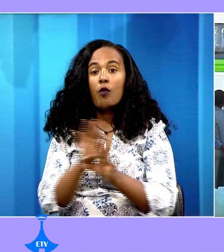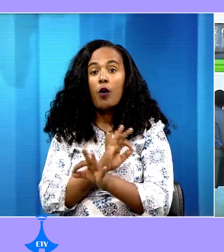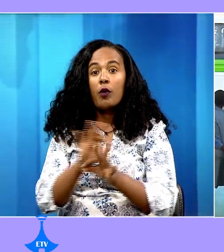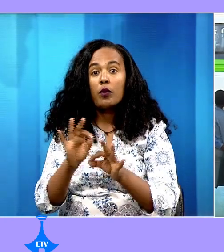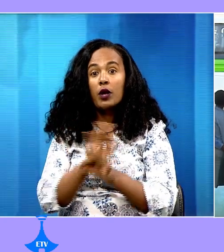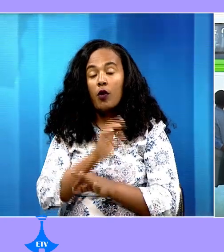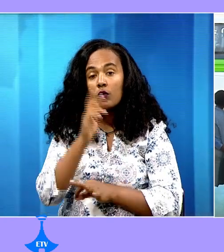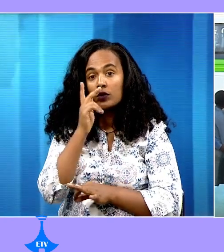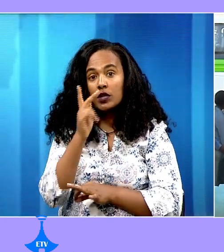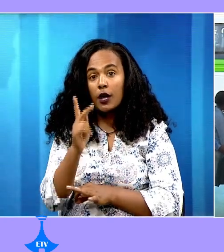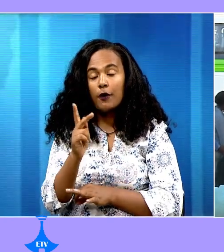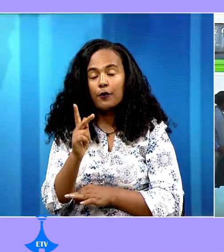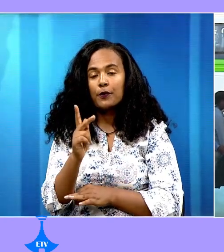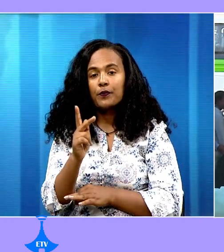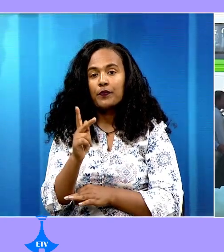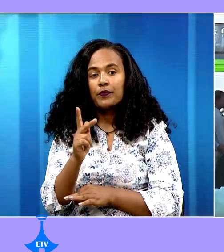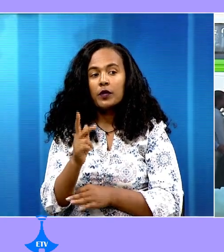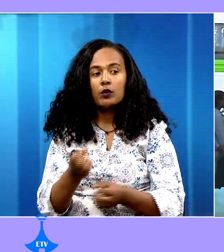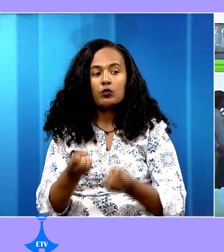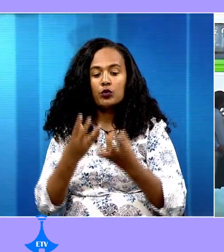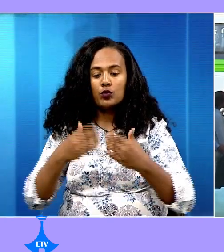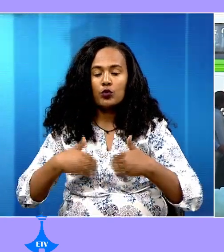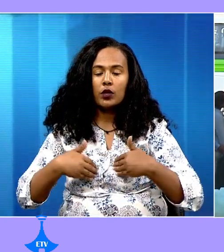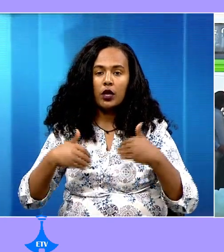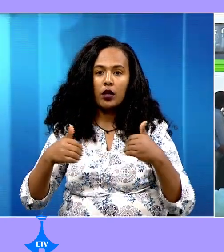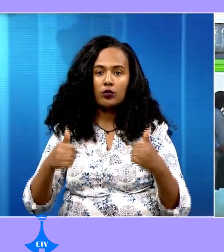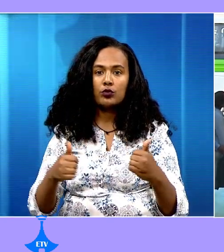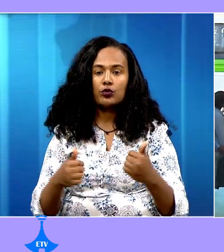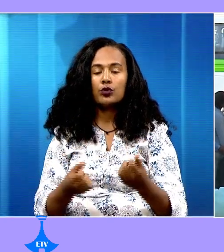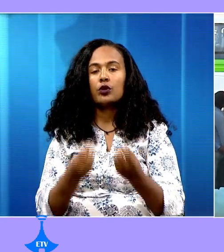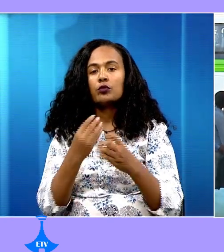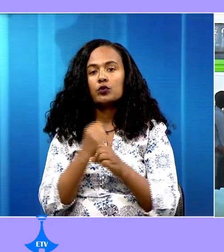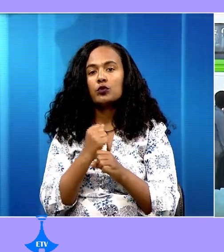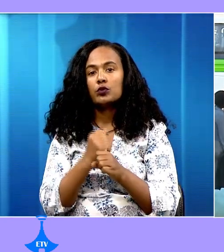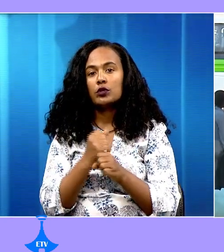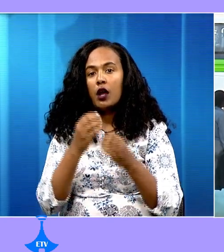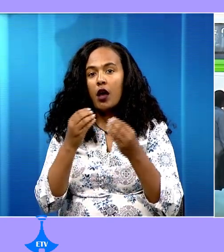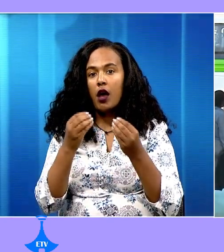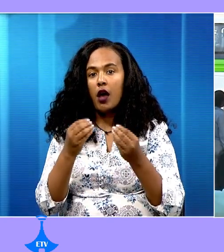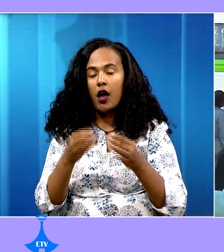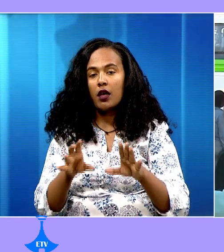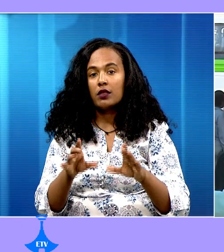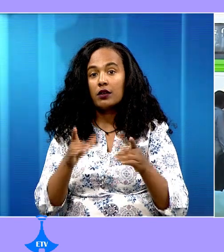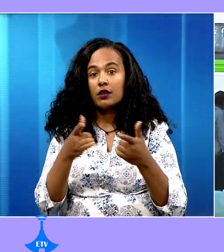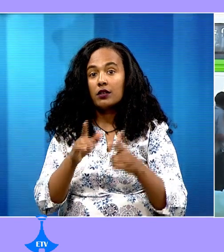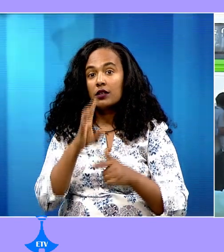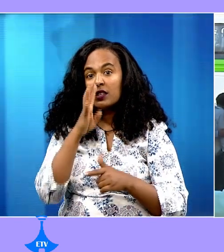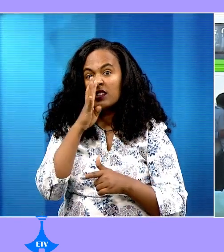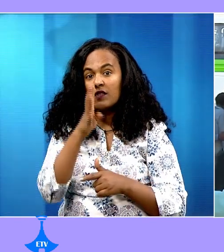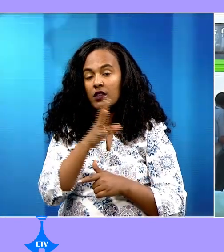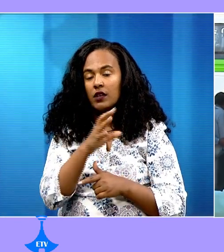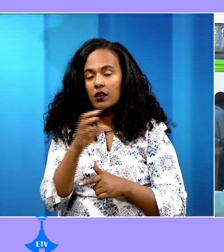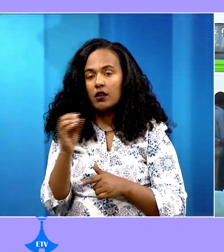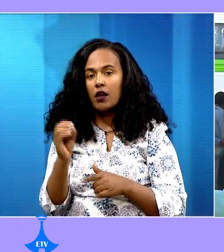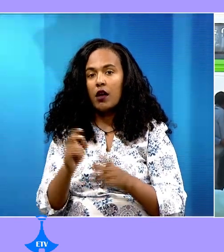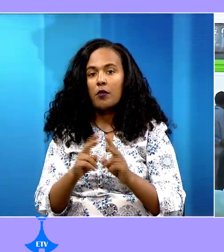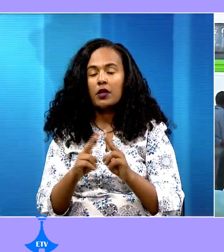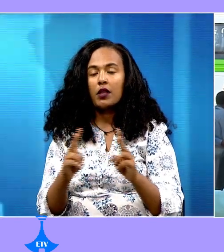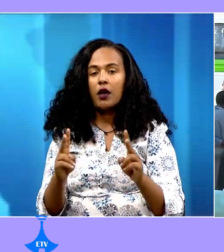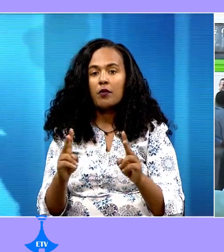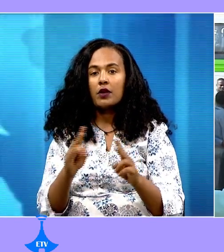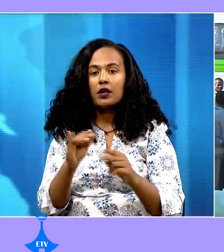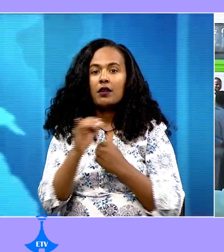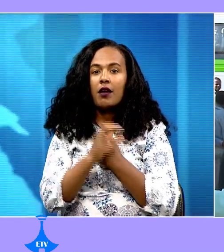ሳየው ለብዙ ወጣቶች፣ ለብዙ ስራ አጦች ስራ እድል እንደፈጠረና በጣም